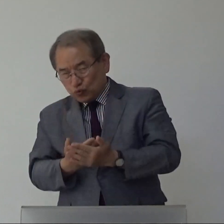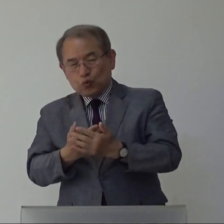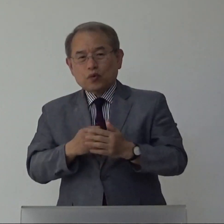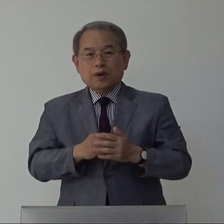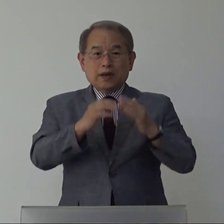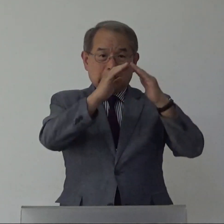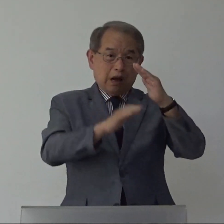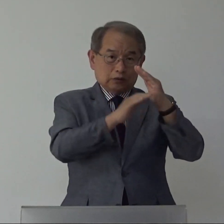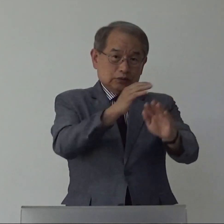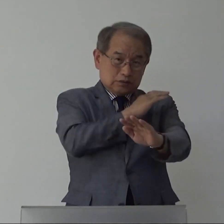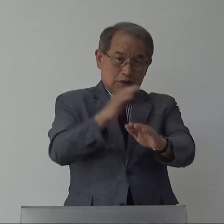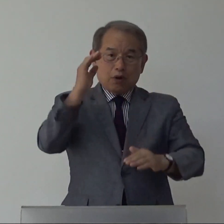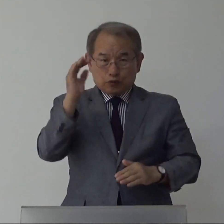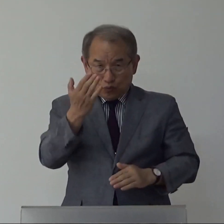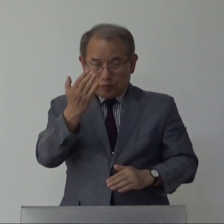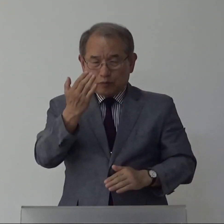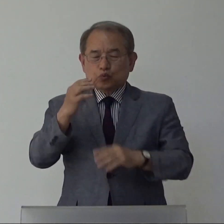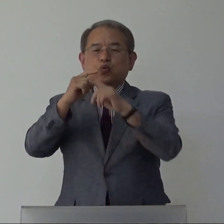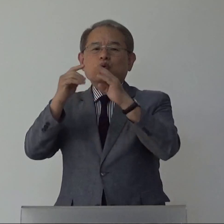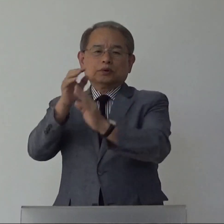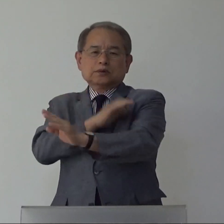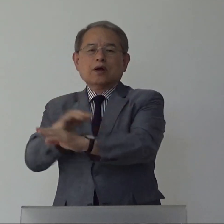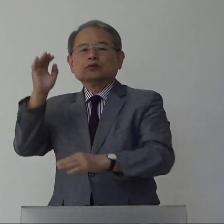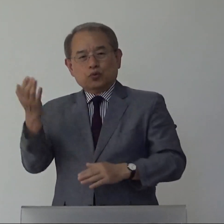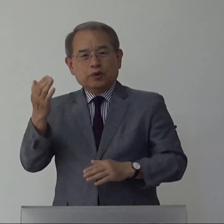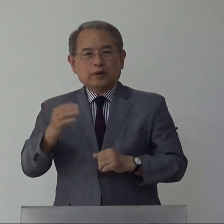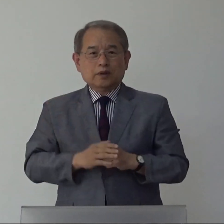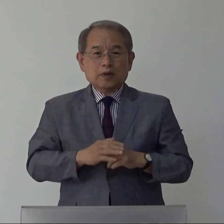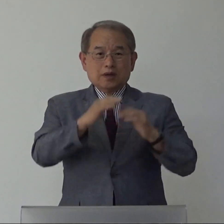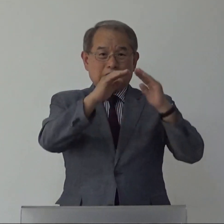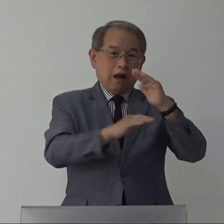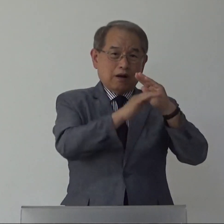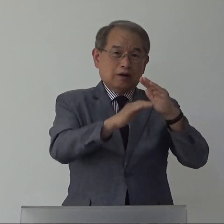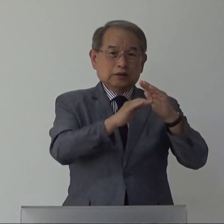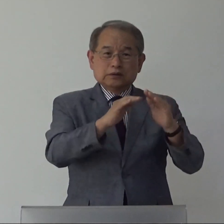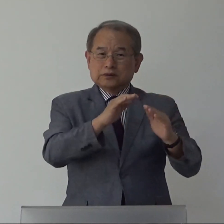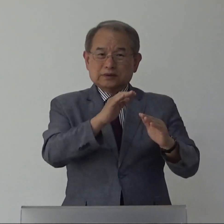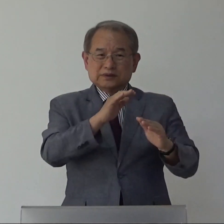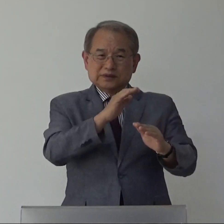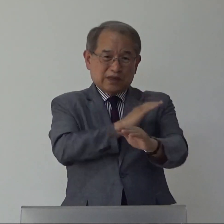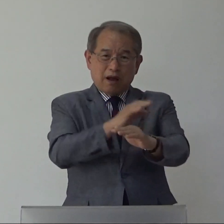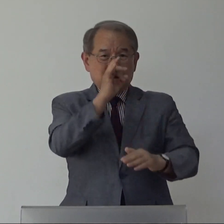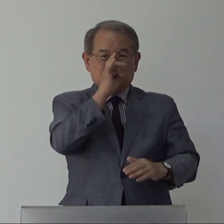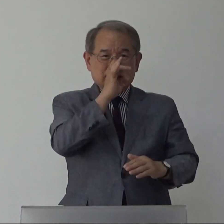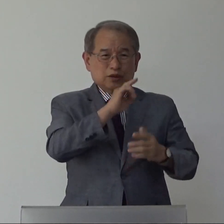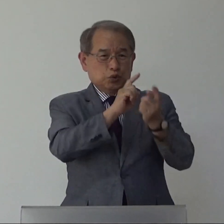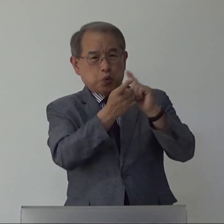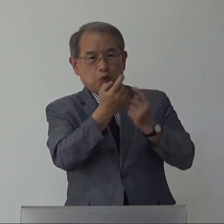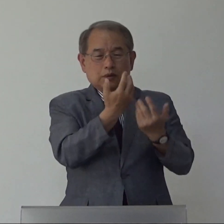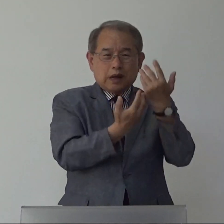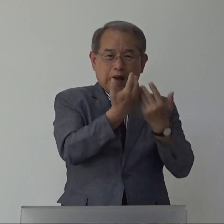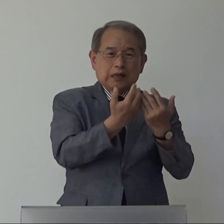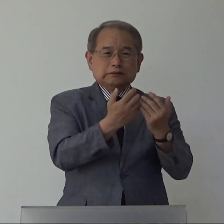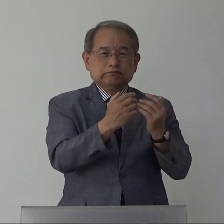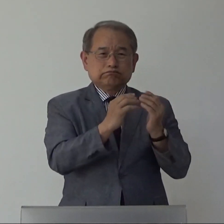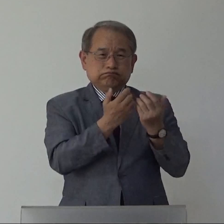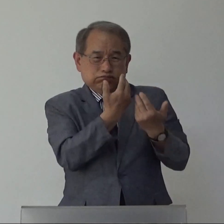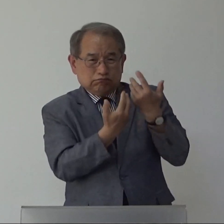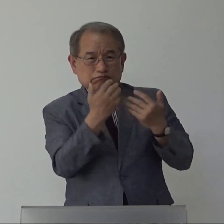무엇보다 하나님과 또한 예수님이 만드신 이 공동체 가정과 교회가 얼마나